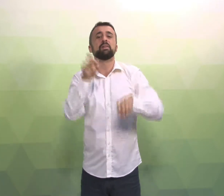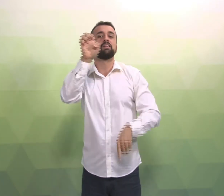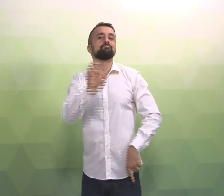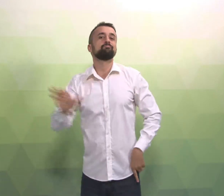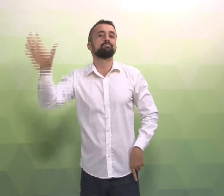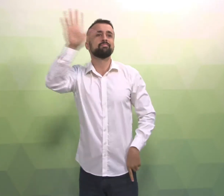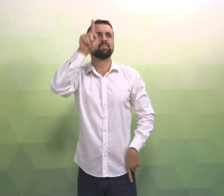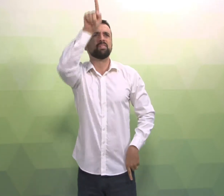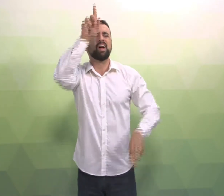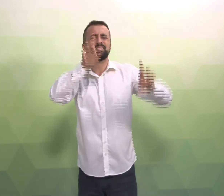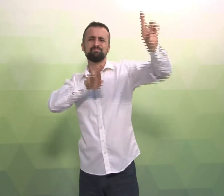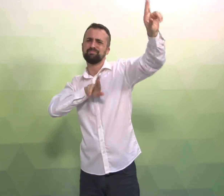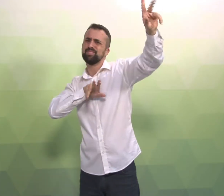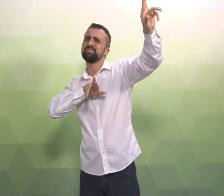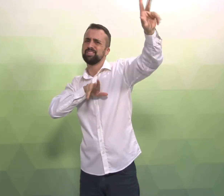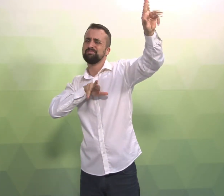do Sul e lá na Europa.